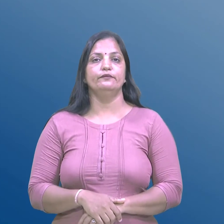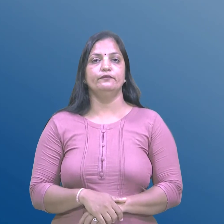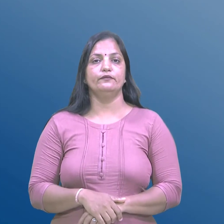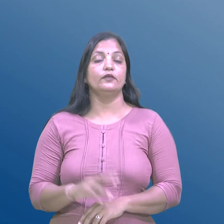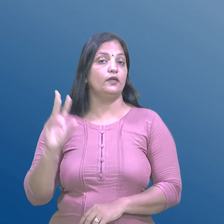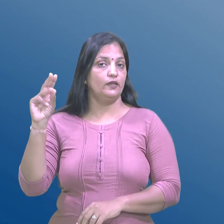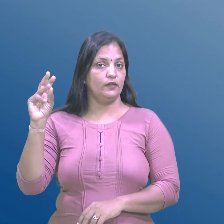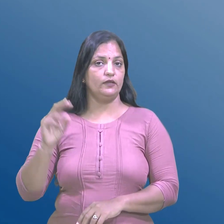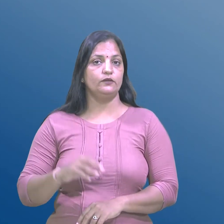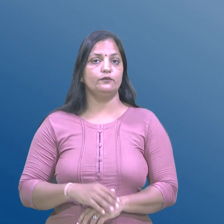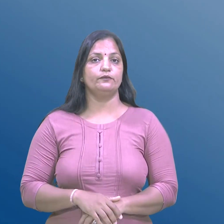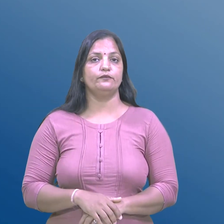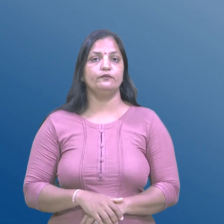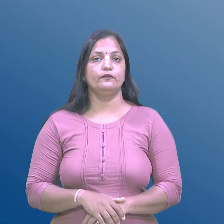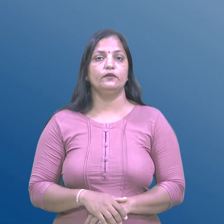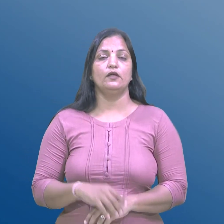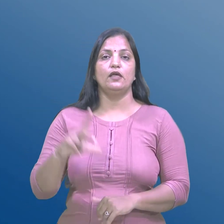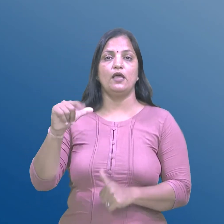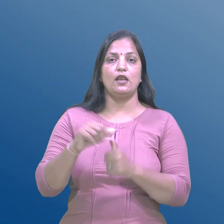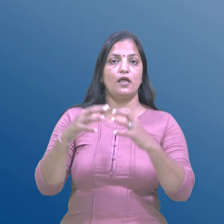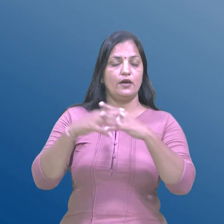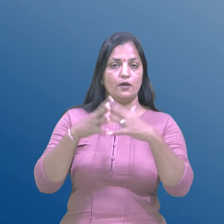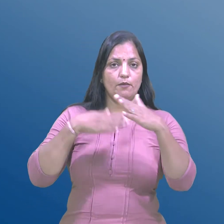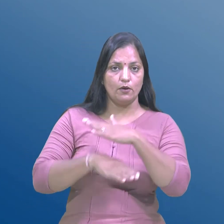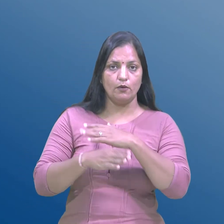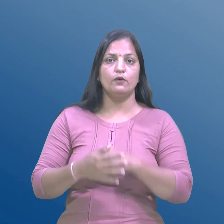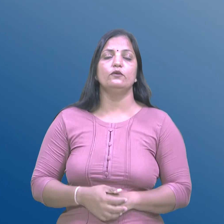ત્રીજું, કાનૂની સેવા પ્રાધિકરણ અધિનિયમ